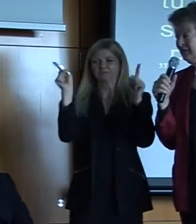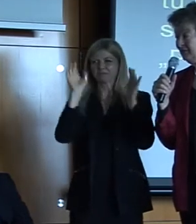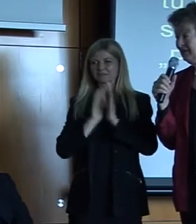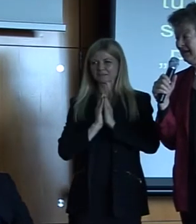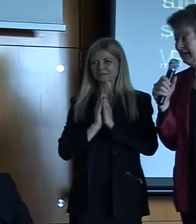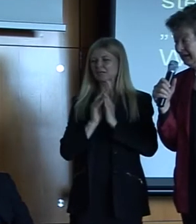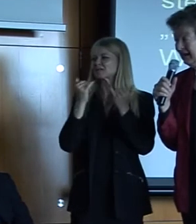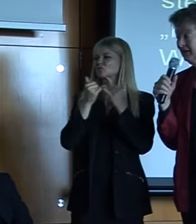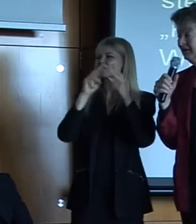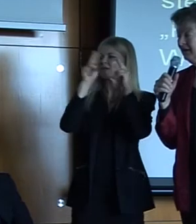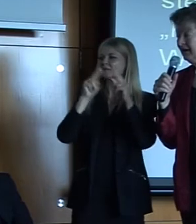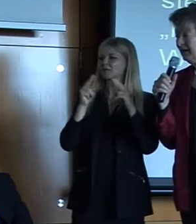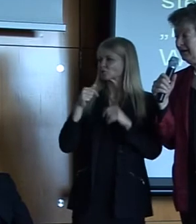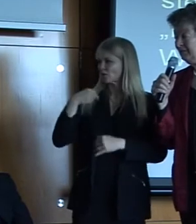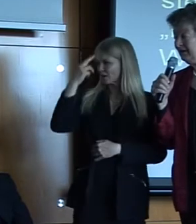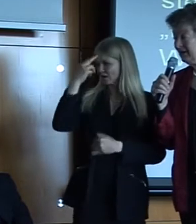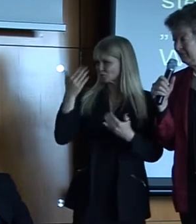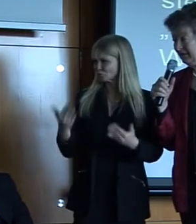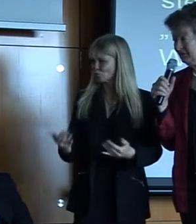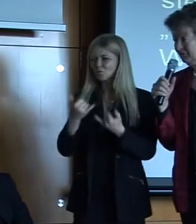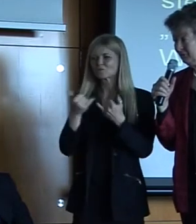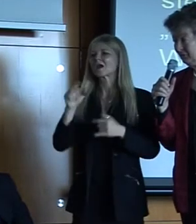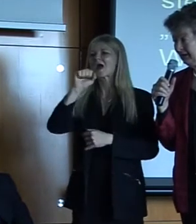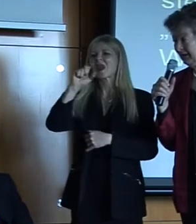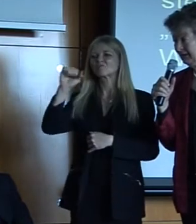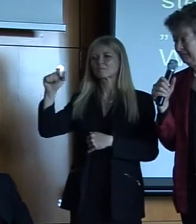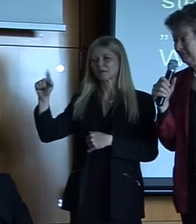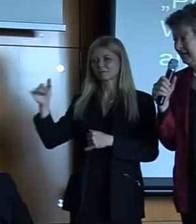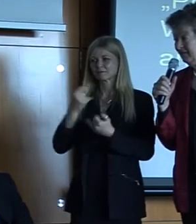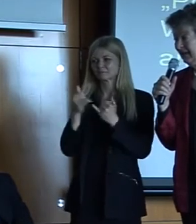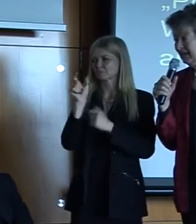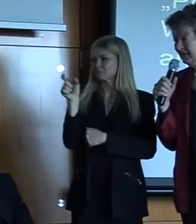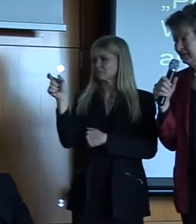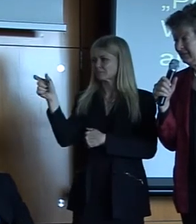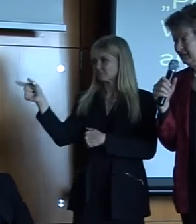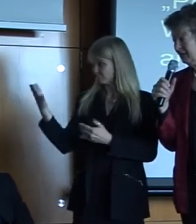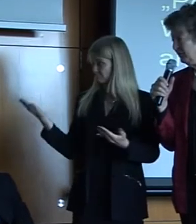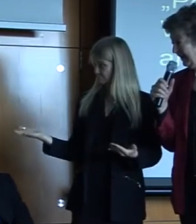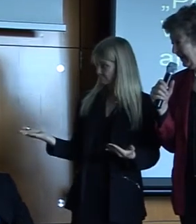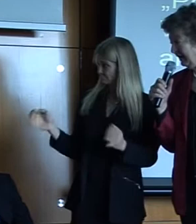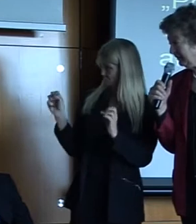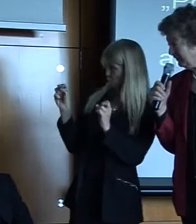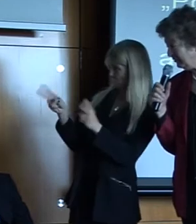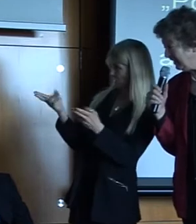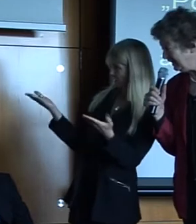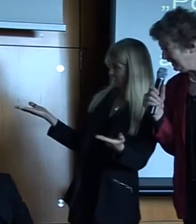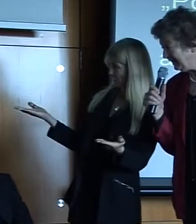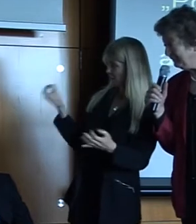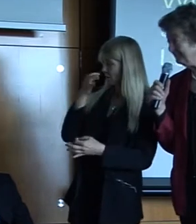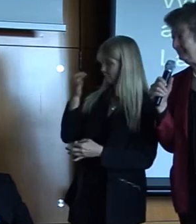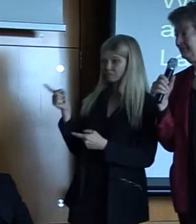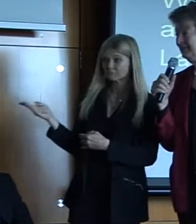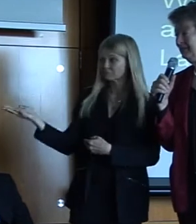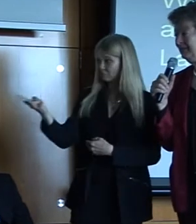es international kenne, nämlich alphabetisch vorzugehen. Wäre das okay für alle